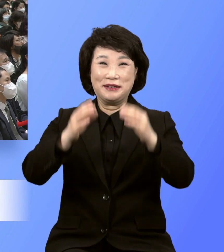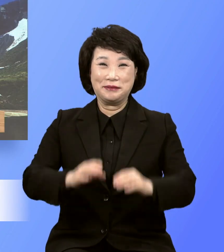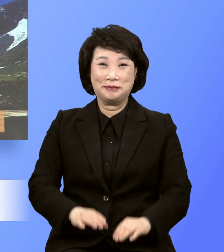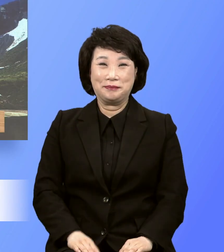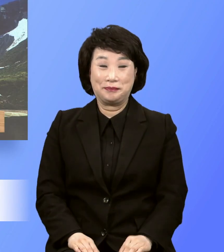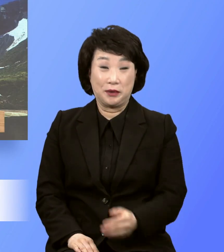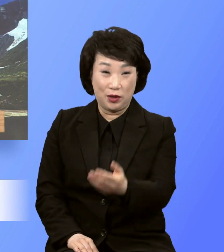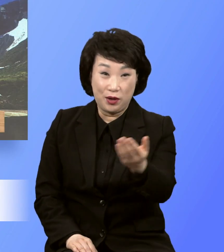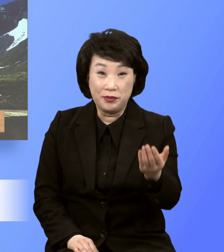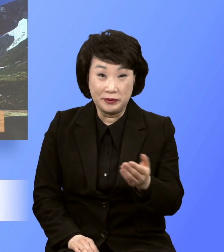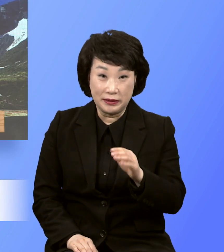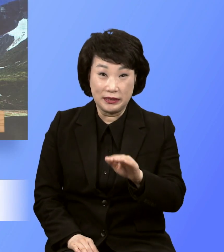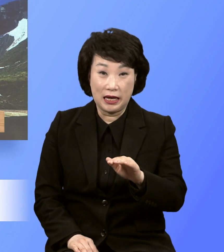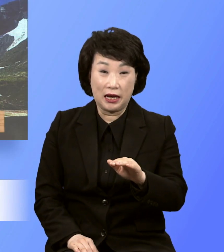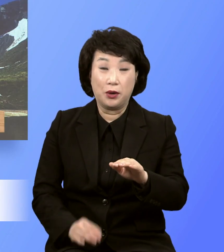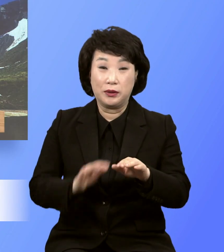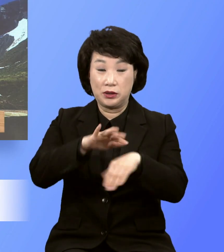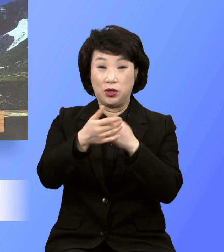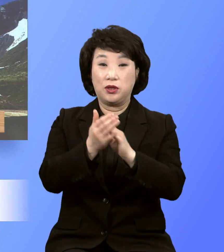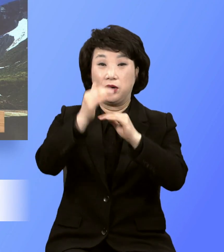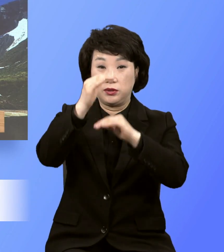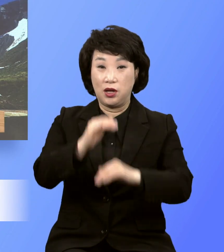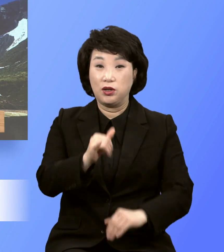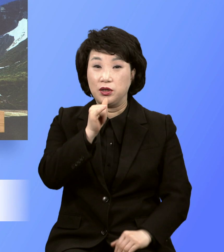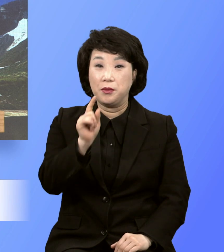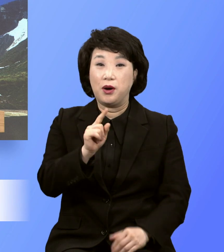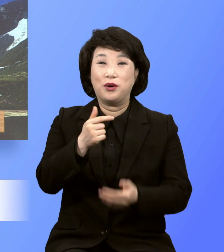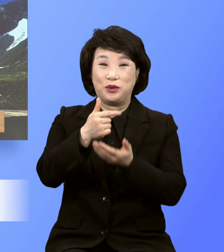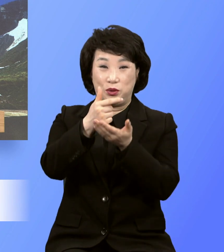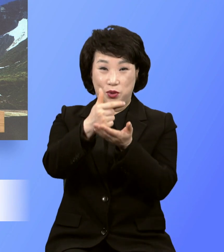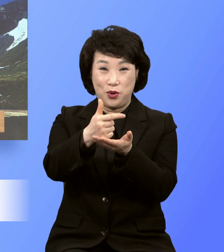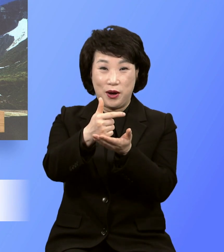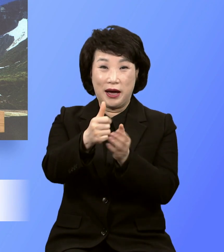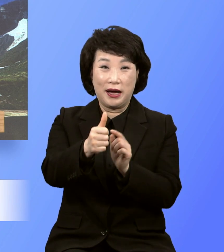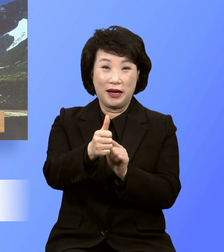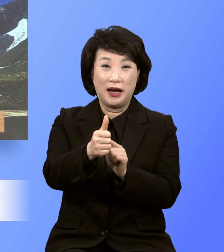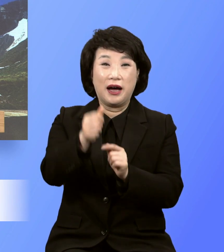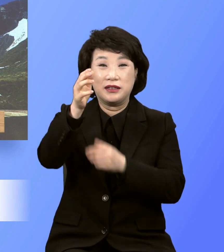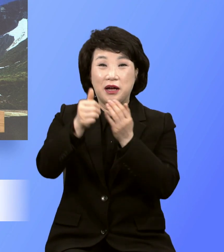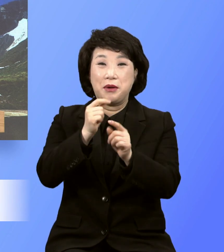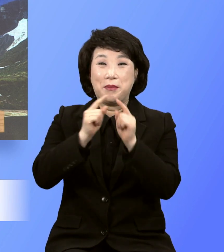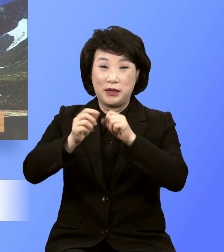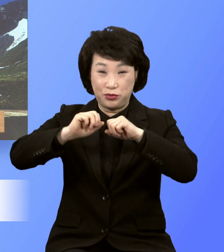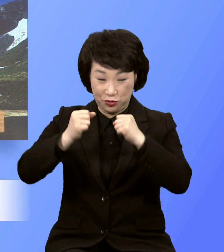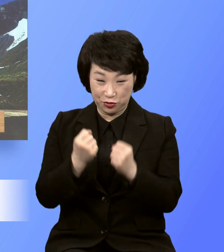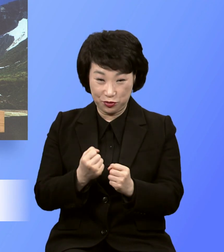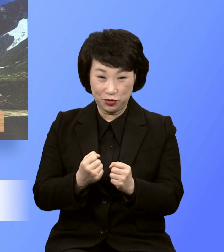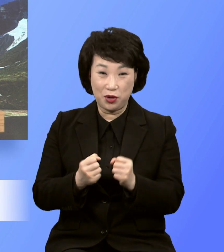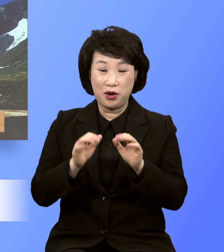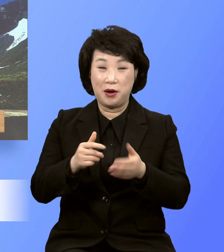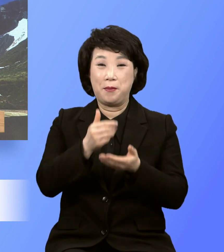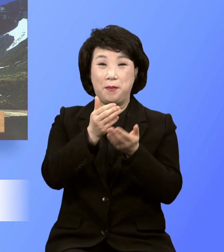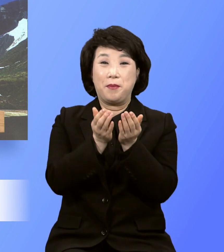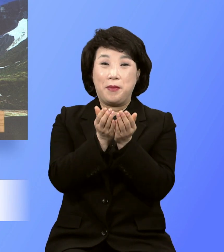할렐루야. 여러분, 본문에 노아가 하나님 말씀에 순종해서 방주를